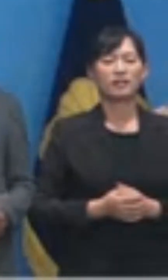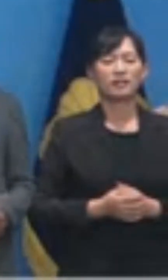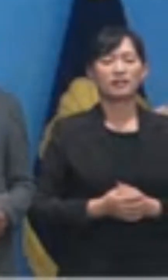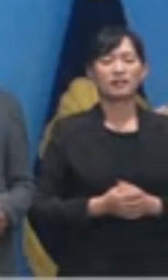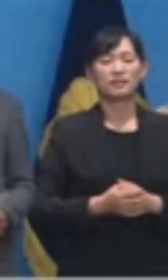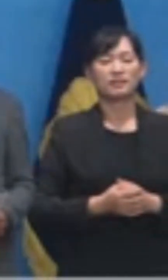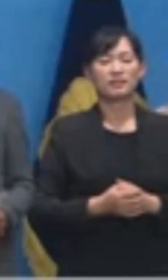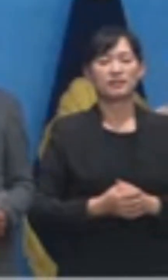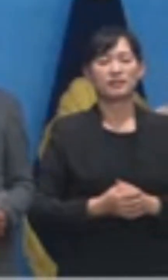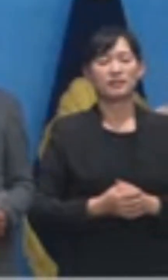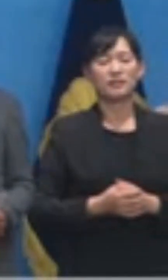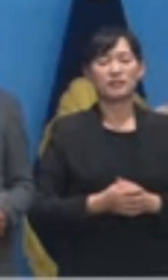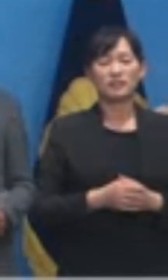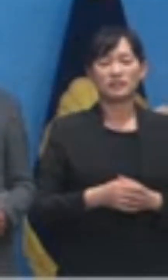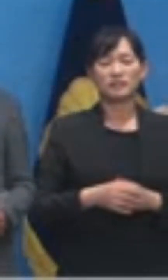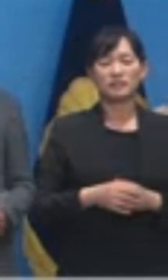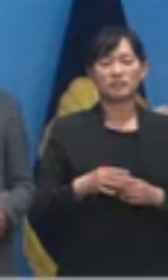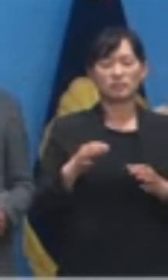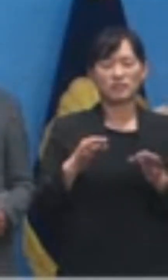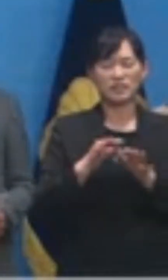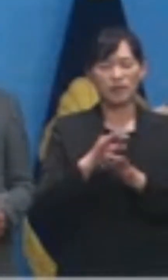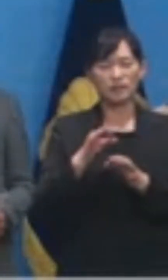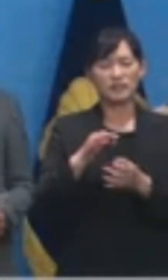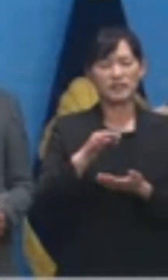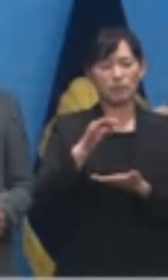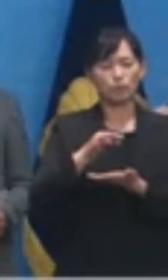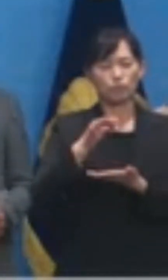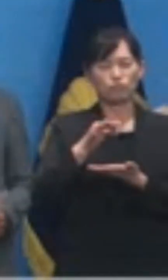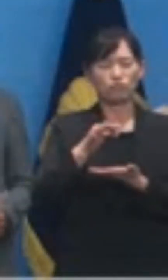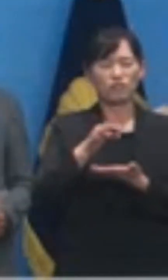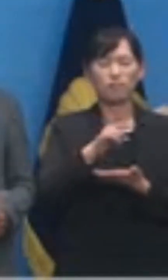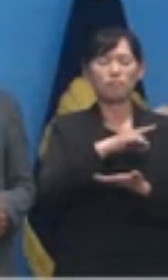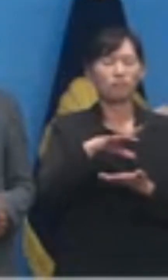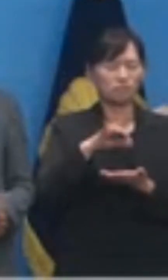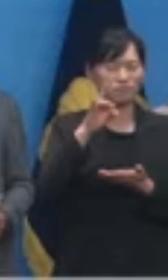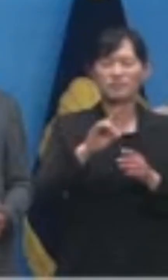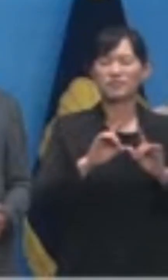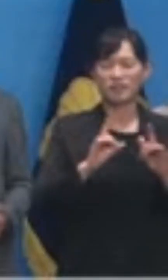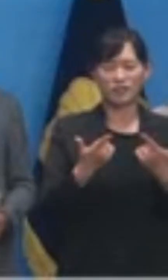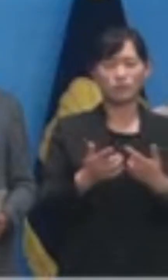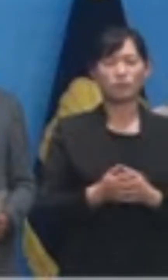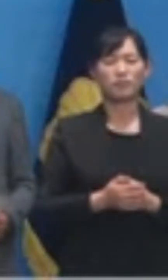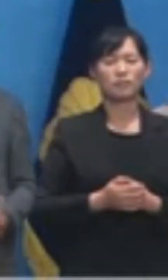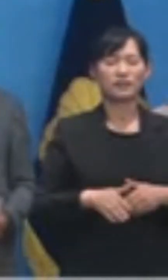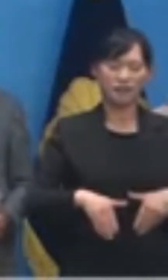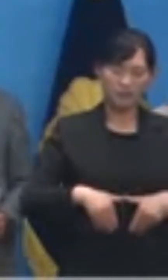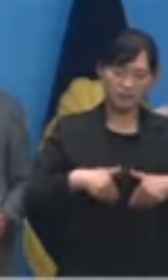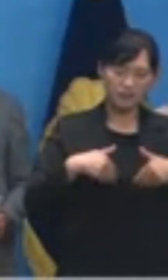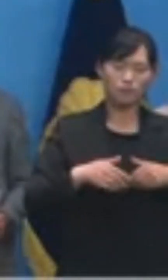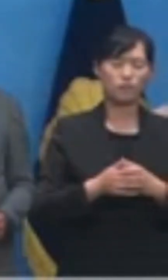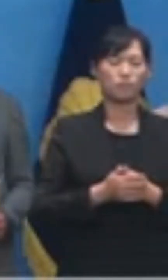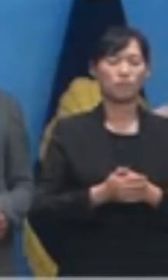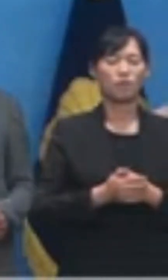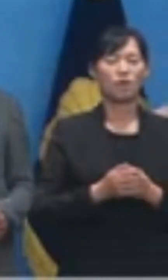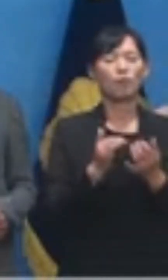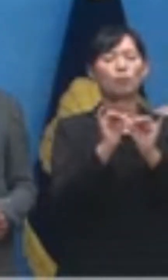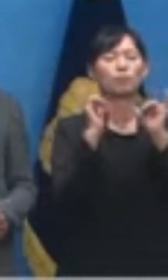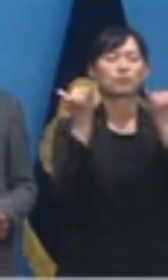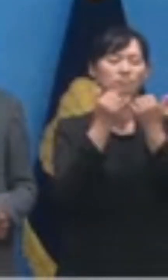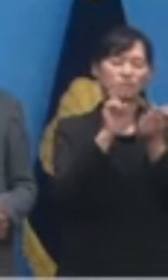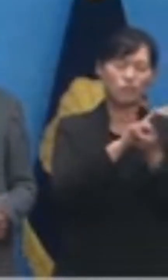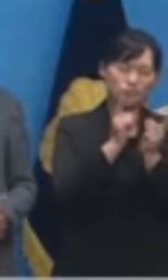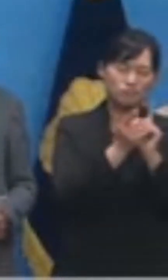야국강식의 자본주의가 우선되는 대한민국 사회가 아니고 따뜻한 공동체에서